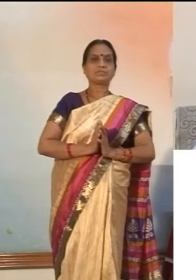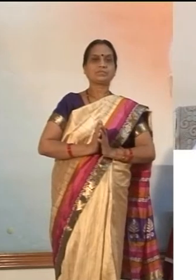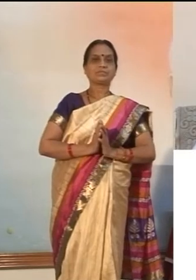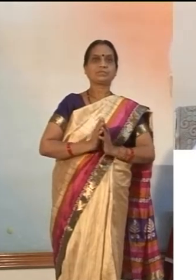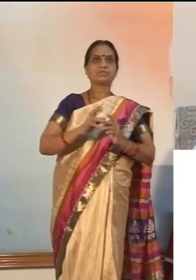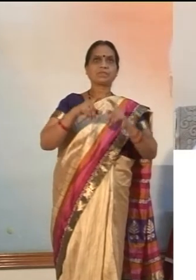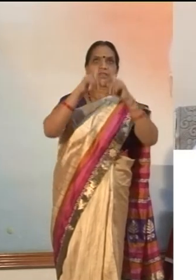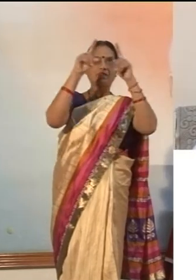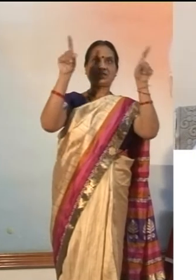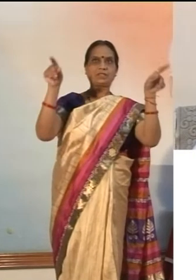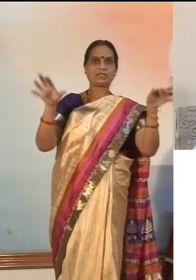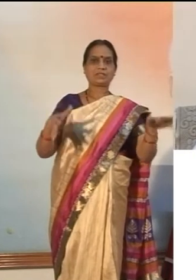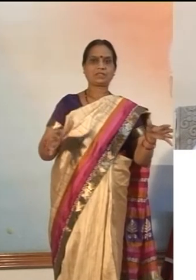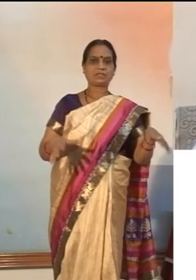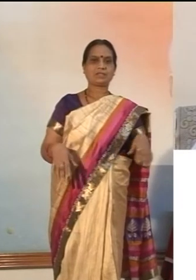निराकार,